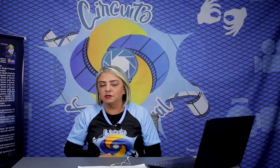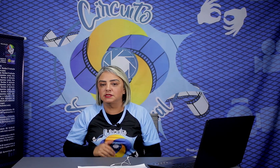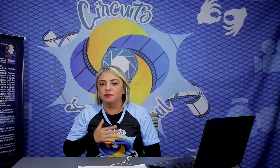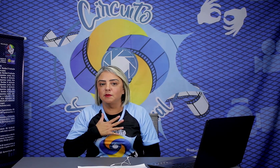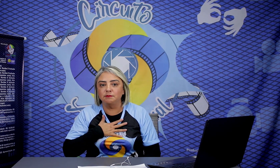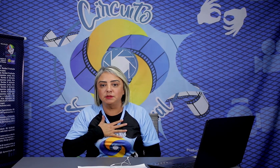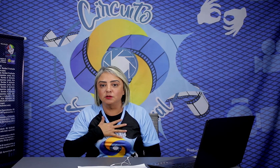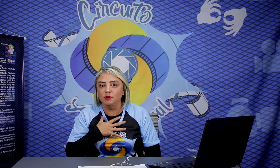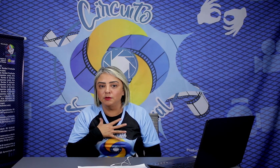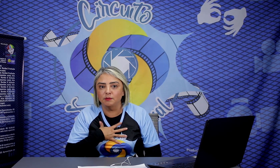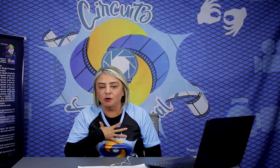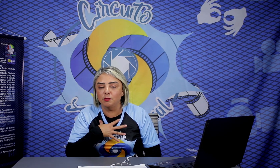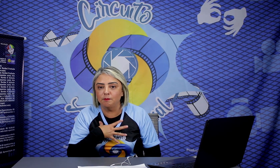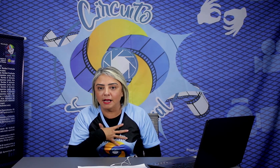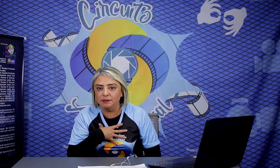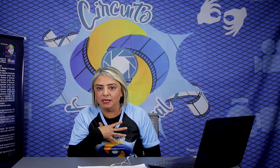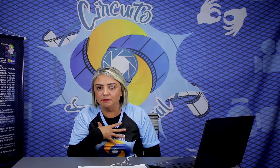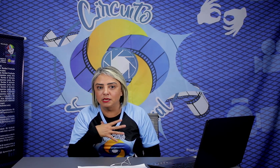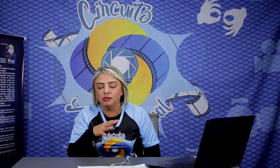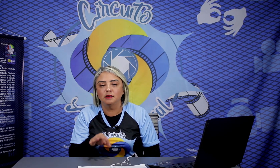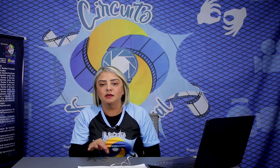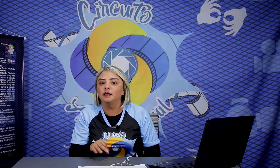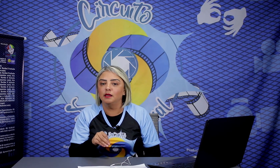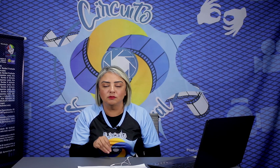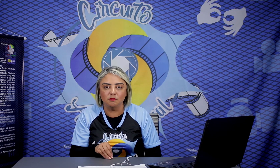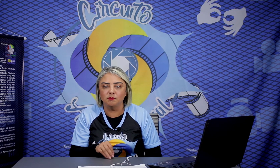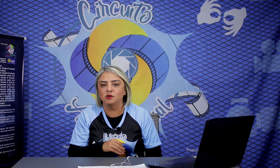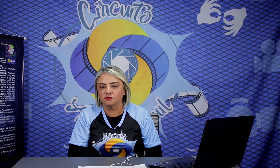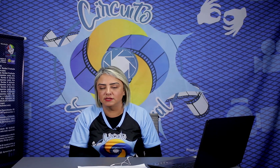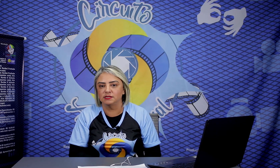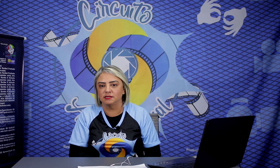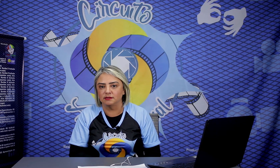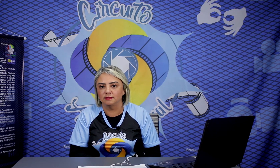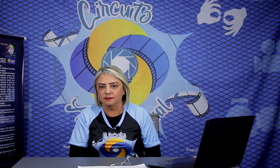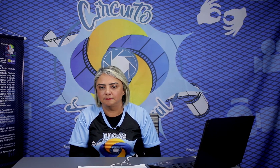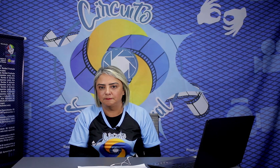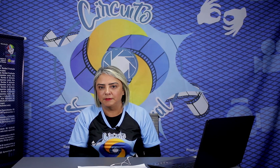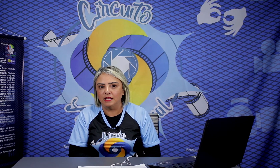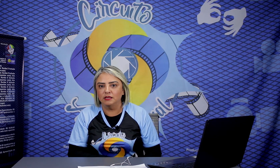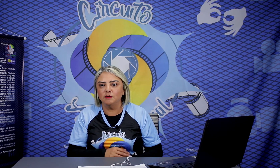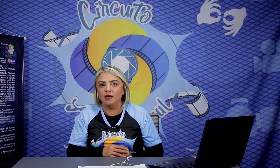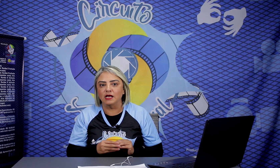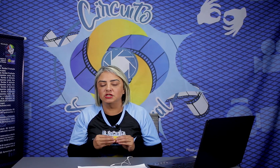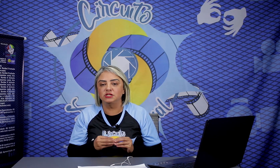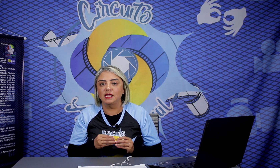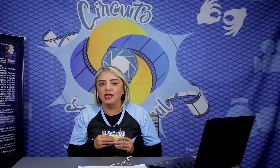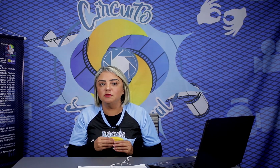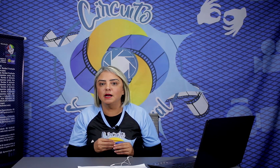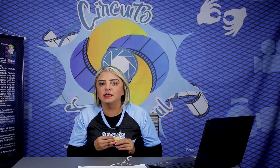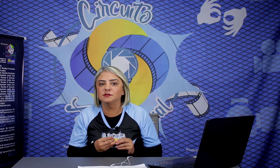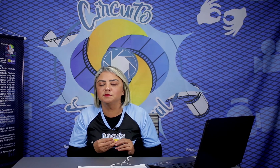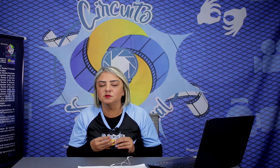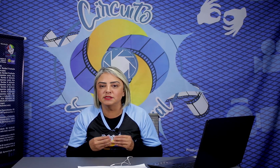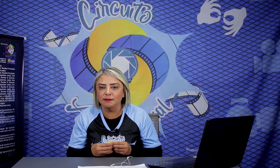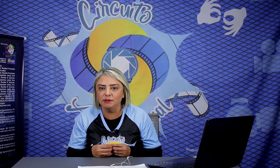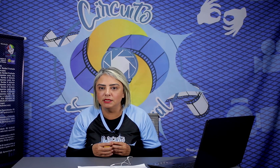meu amigo, meu irmão, meu pai, minha mãe. Eu não posso fazer. Então, a gente tem uma